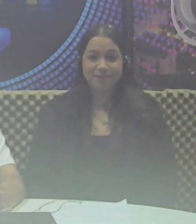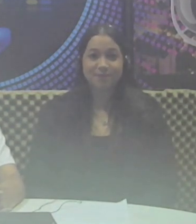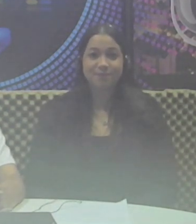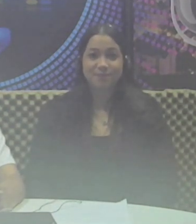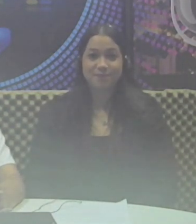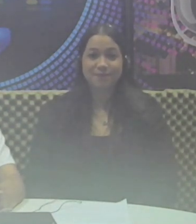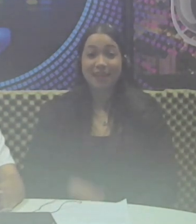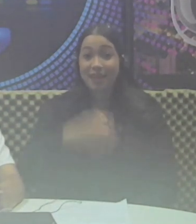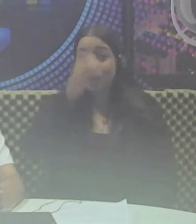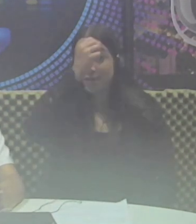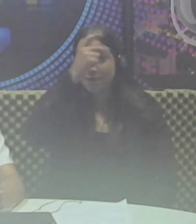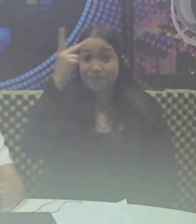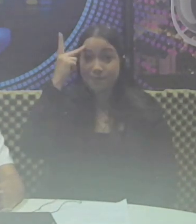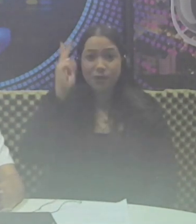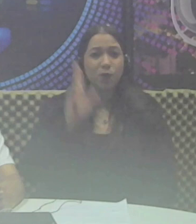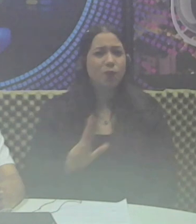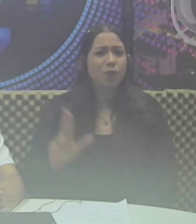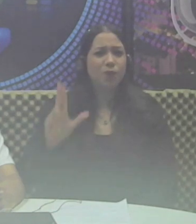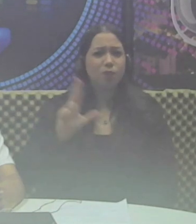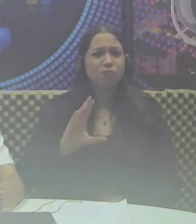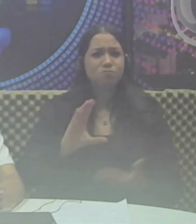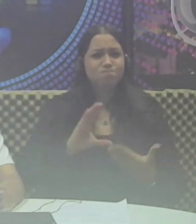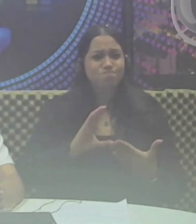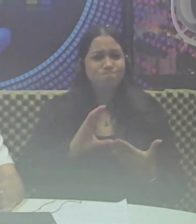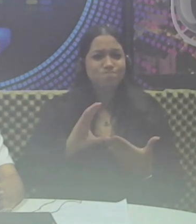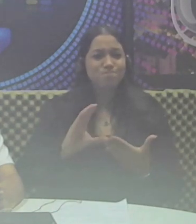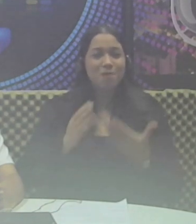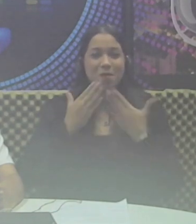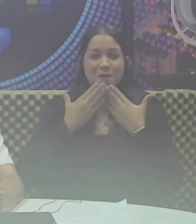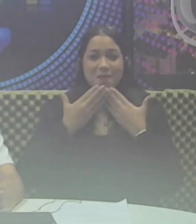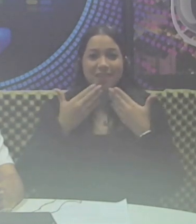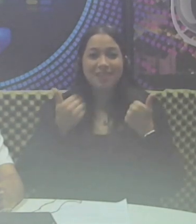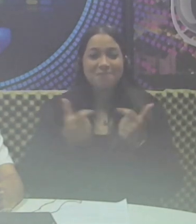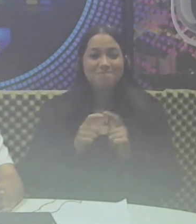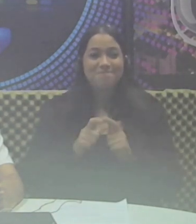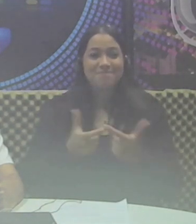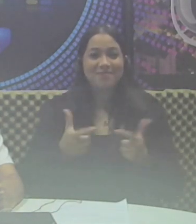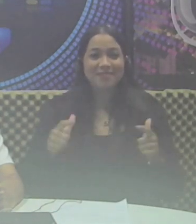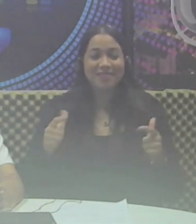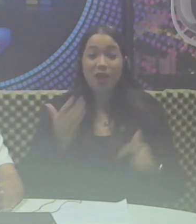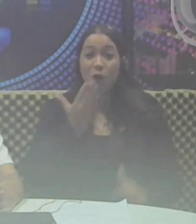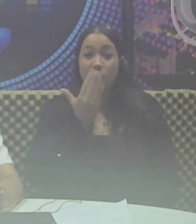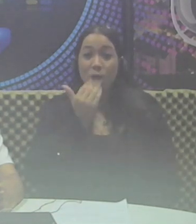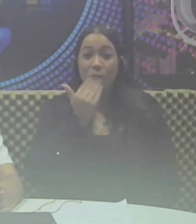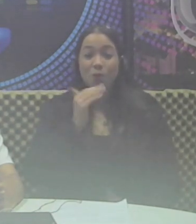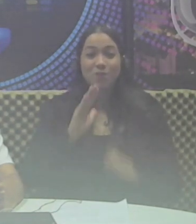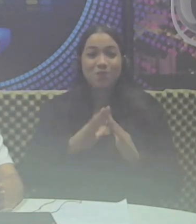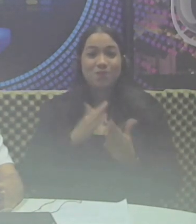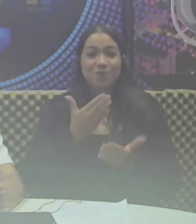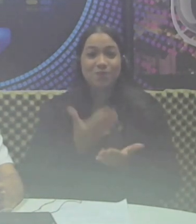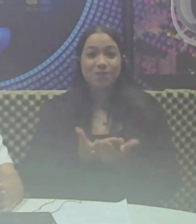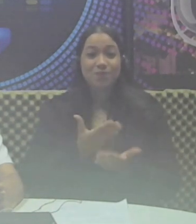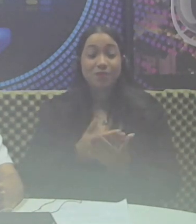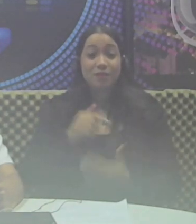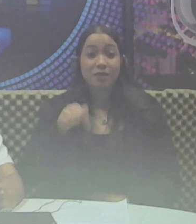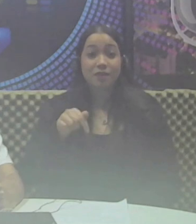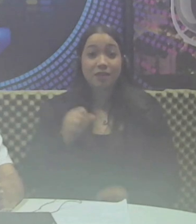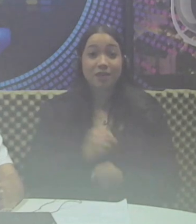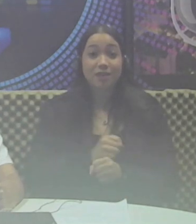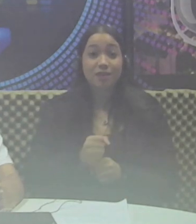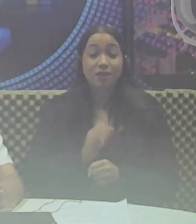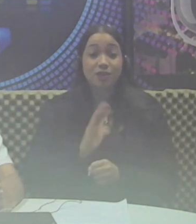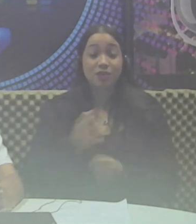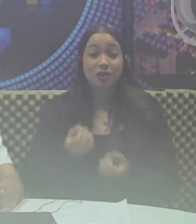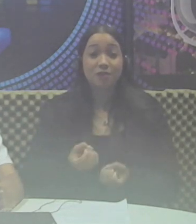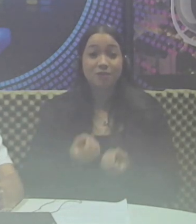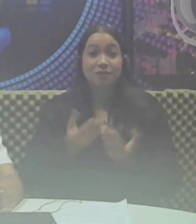A Prefeitura de Uberlândia segue investindo, melhorando e ampliando a merenda escolar. Neste ano, já foram entregues nas escolas municipais,